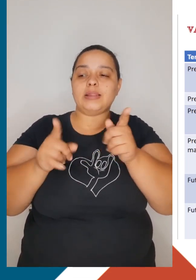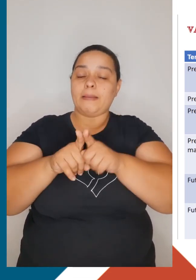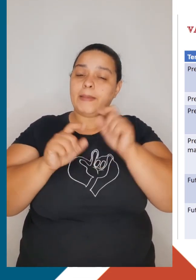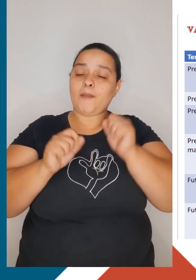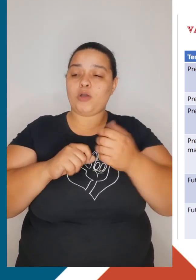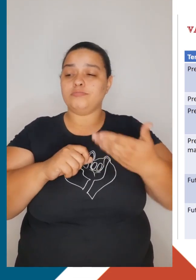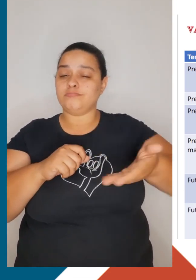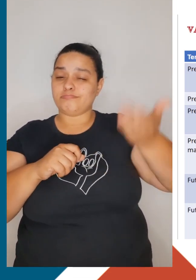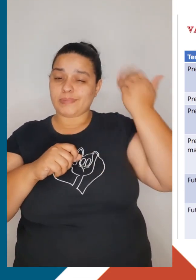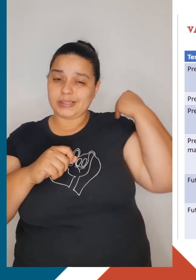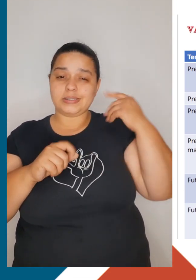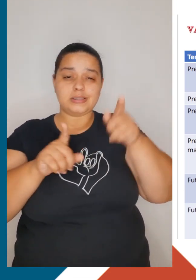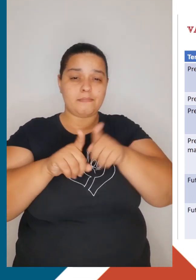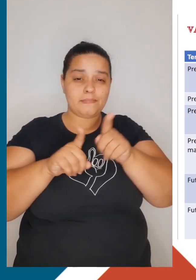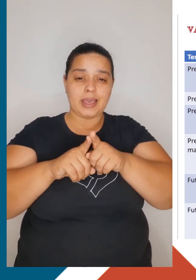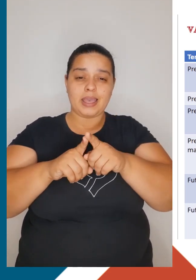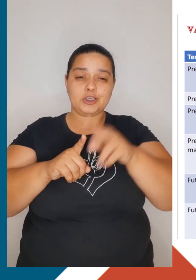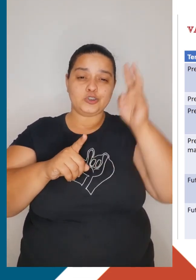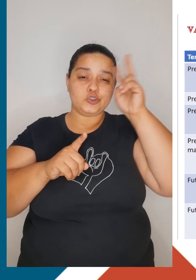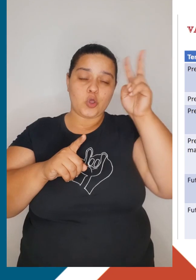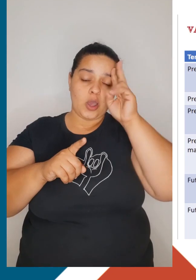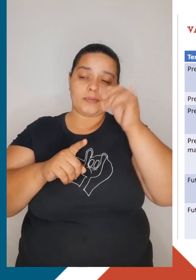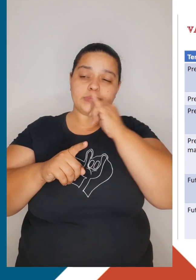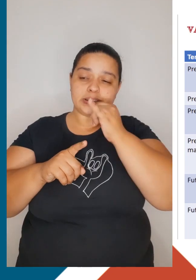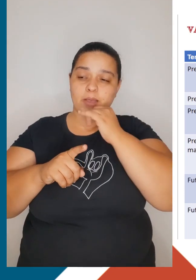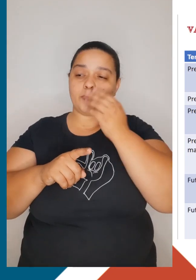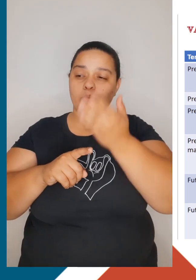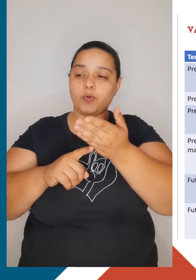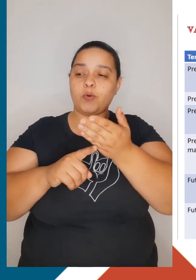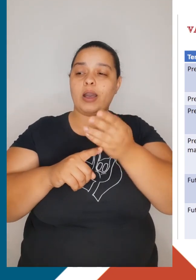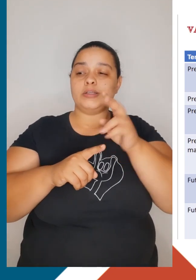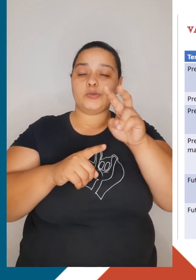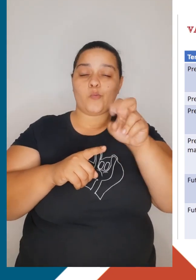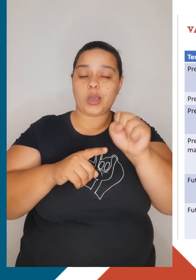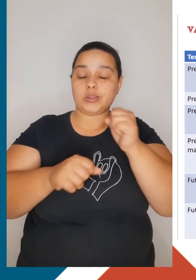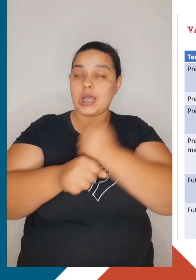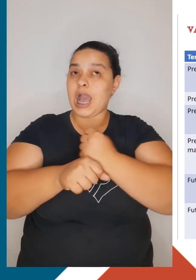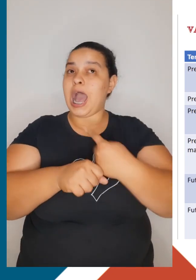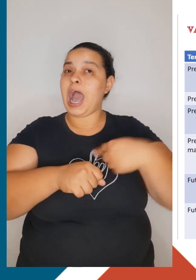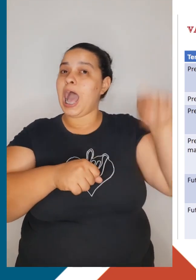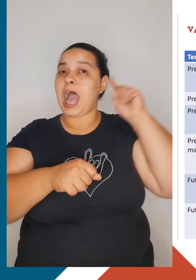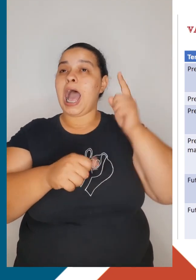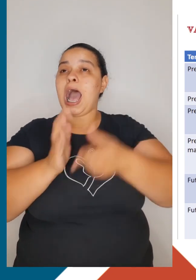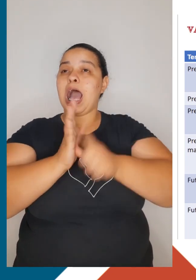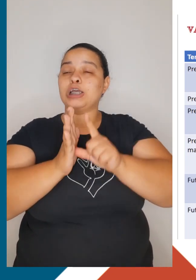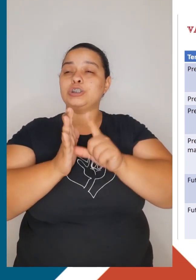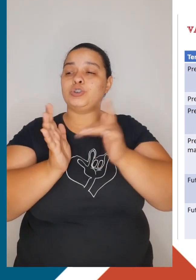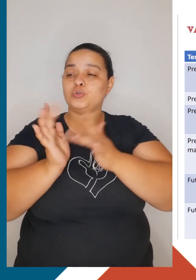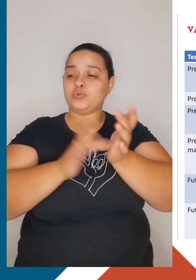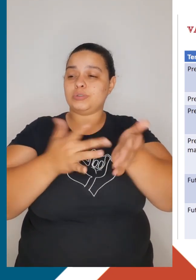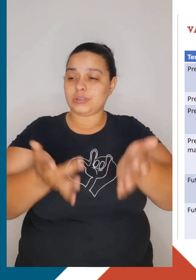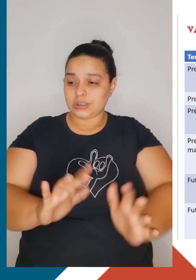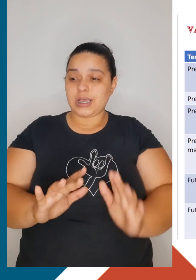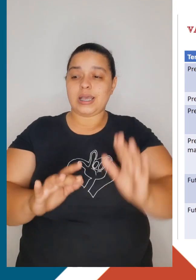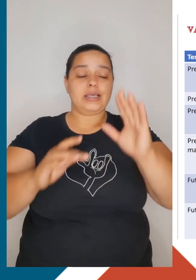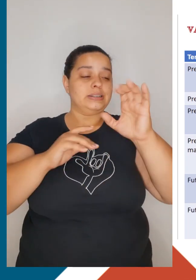fato passado, muito utilizado em fatos históricos, como mostra o exemplo. Em 58 a.C., César